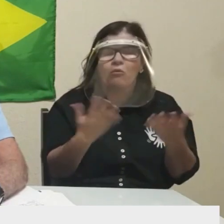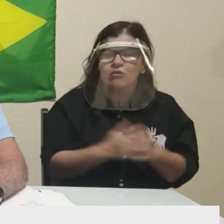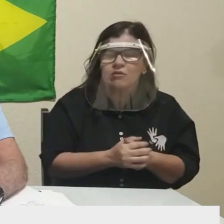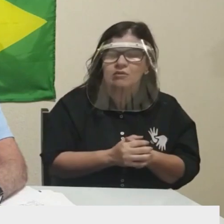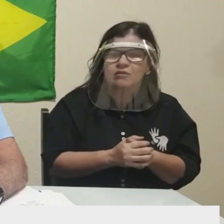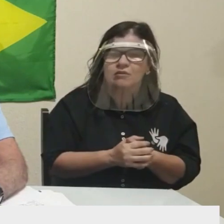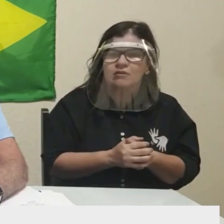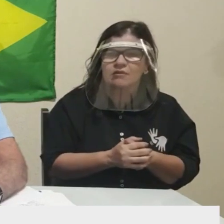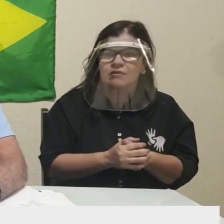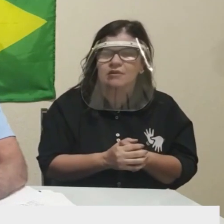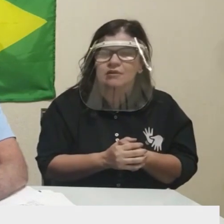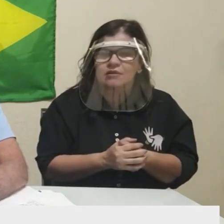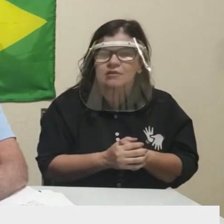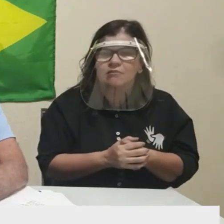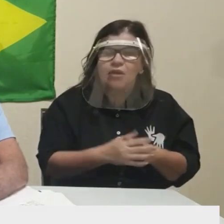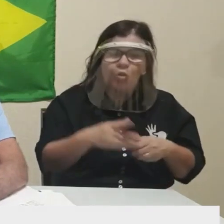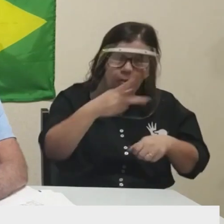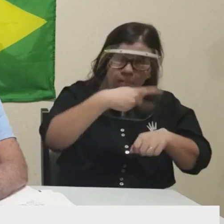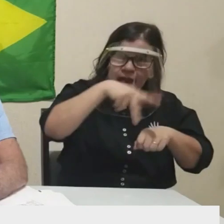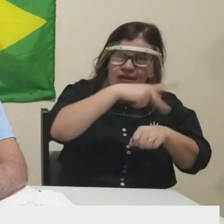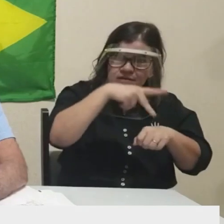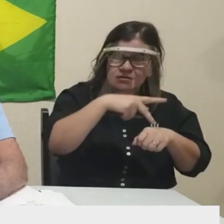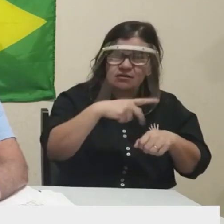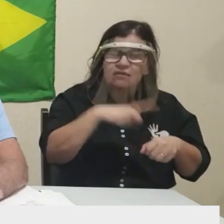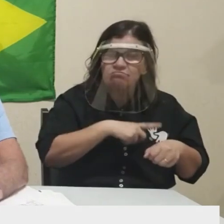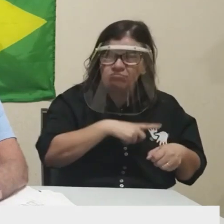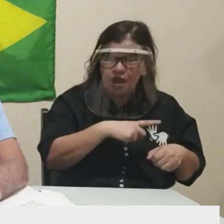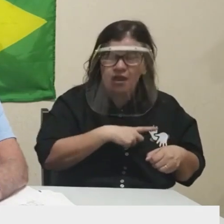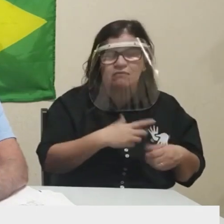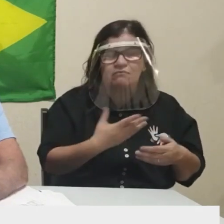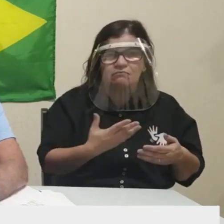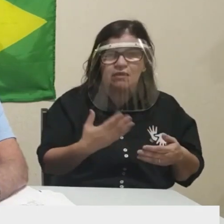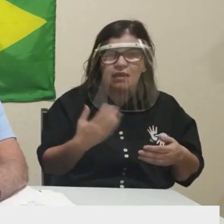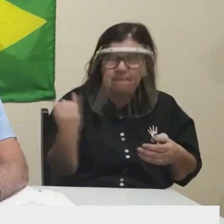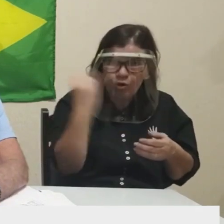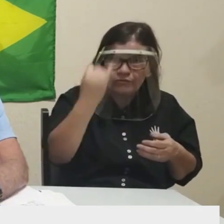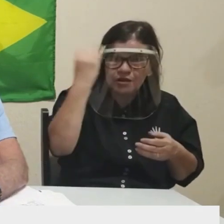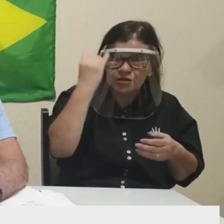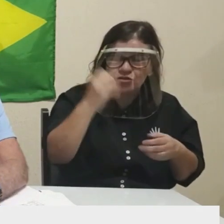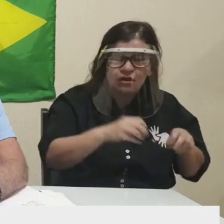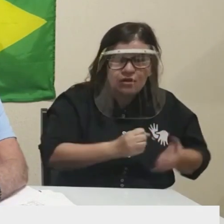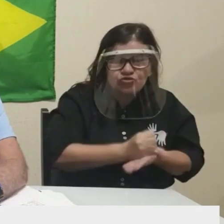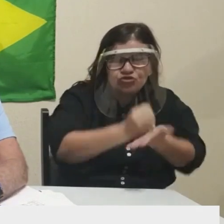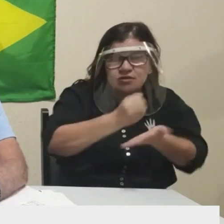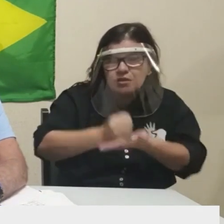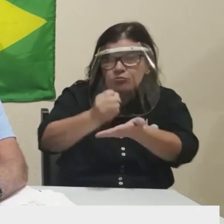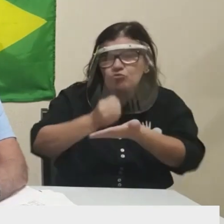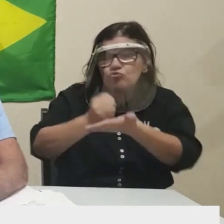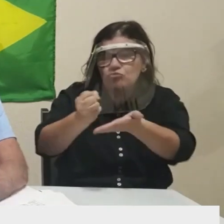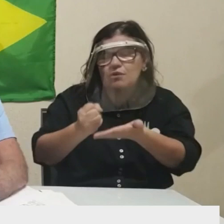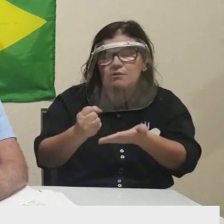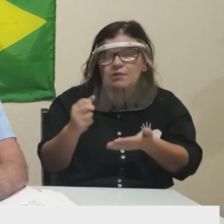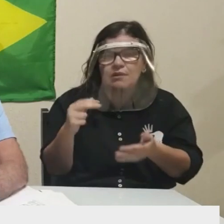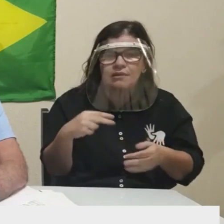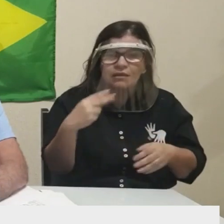pelo país de origem, ou seja, pelo Equador. Tu acha alguém no Equador? Quer dizer, com todo respeito ao Equador, né? Mas o controle era deles, não era